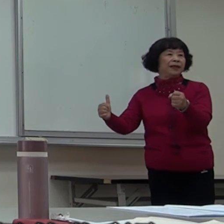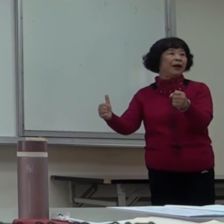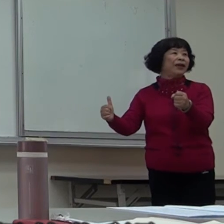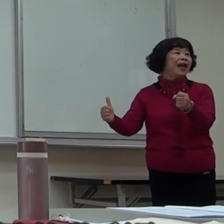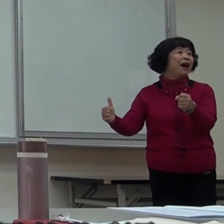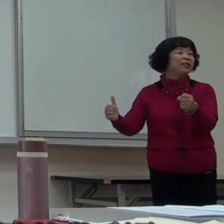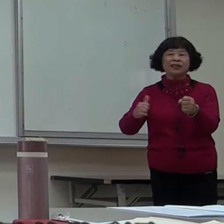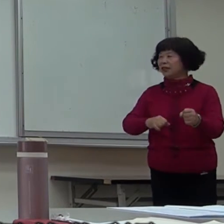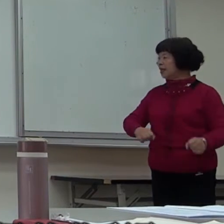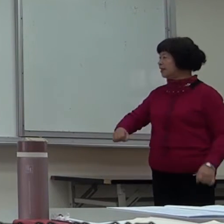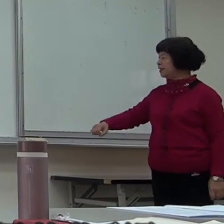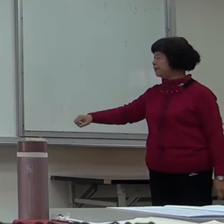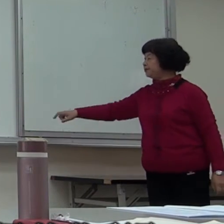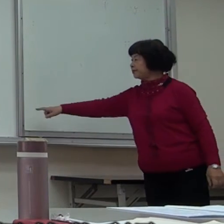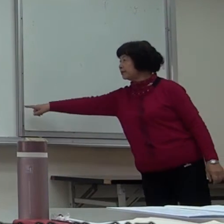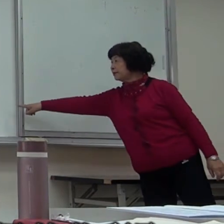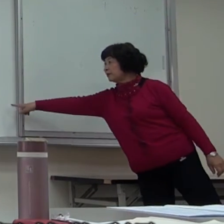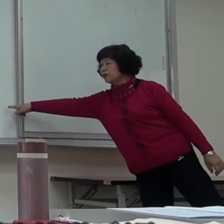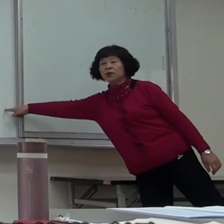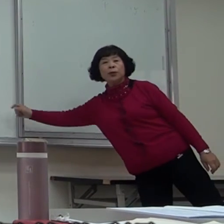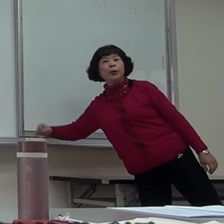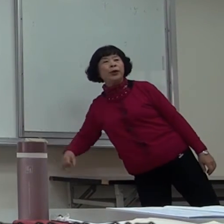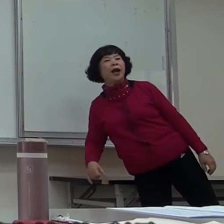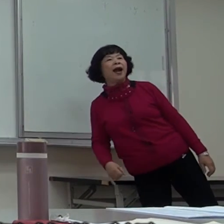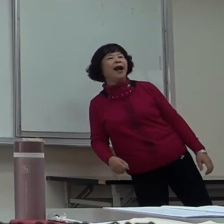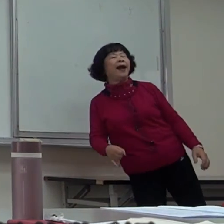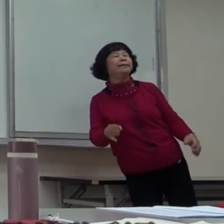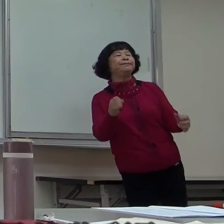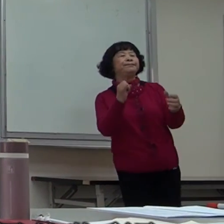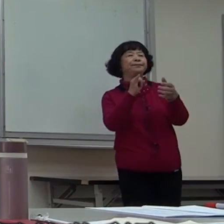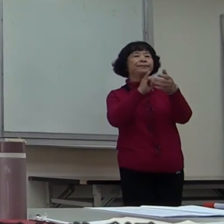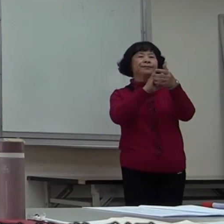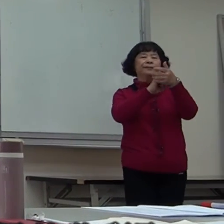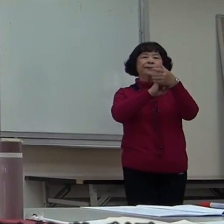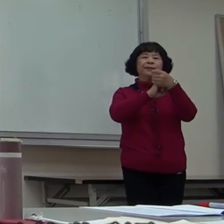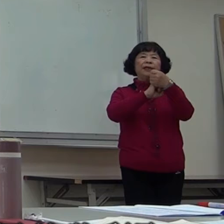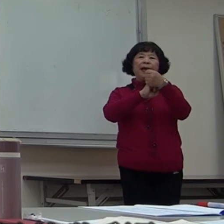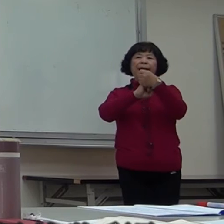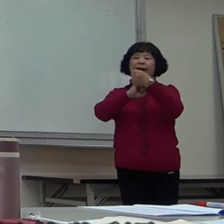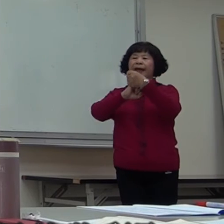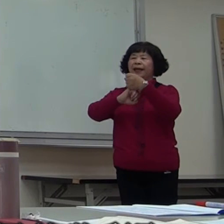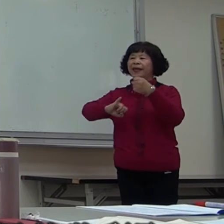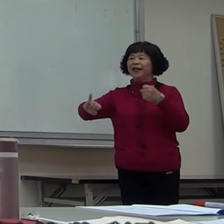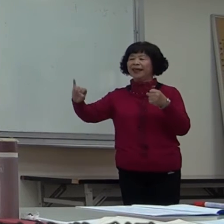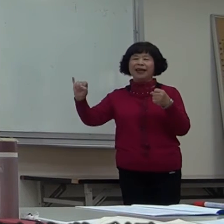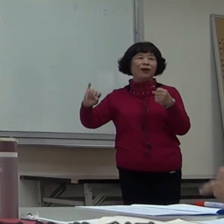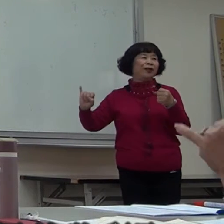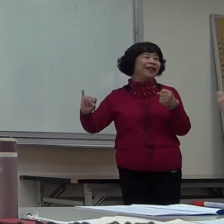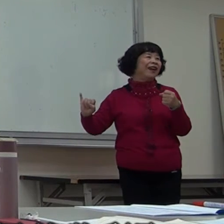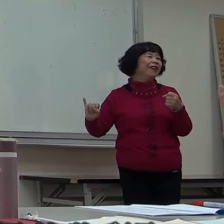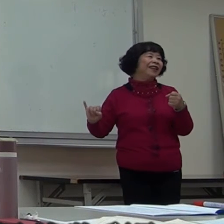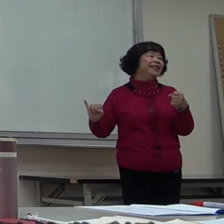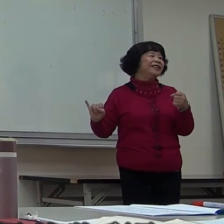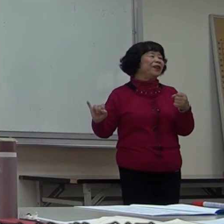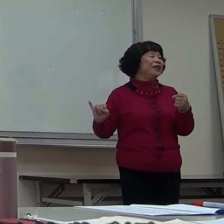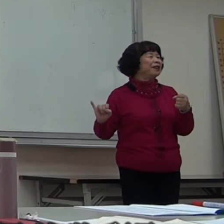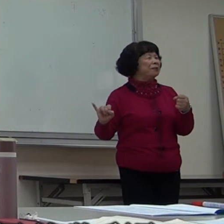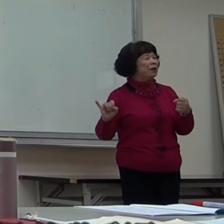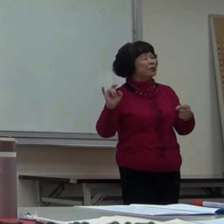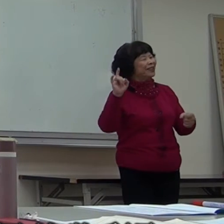摇一摇，这是儿子。女儿，哎，摇一摇，一直摇一摇，你不要说